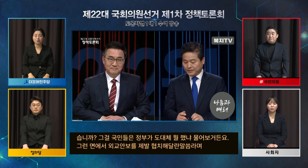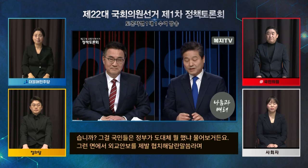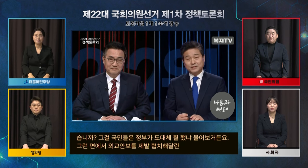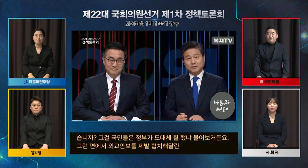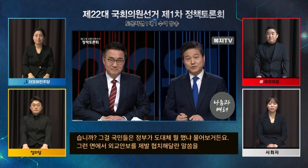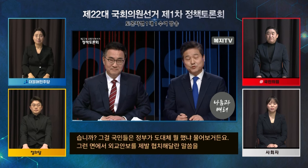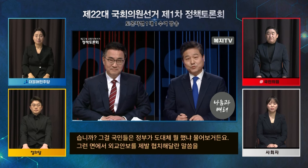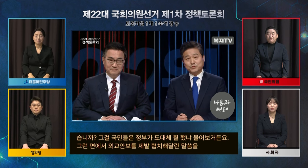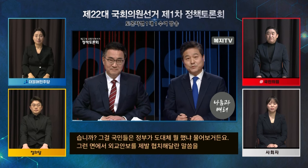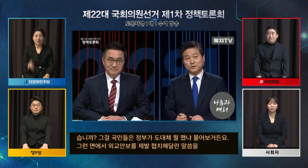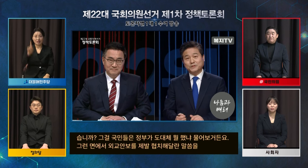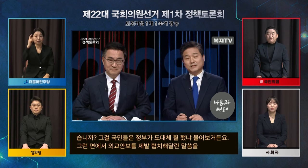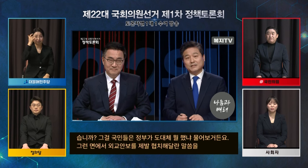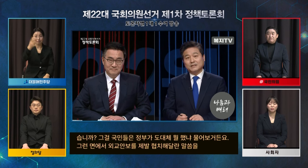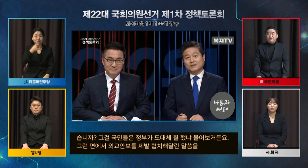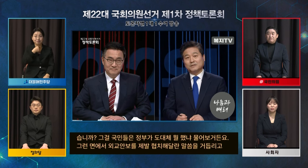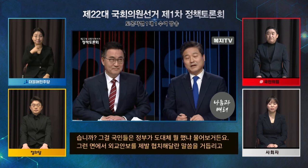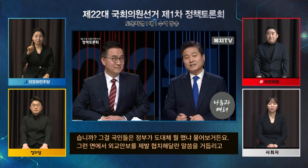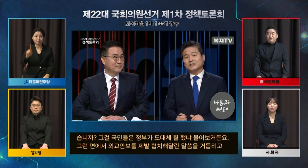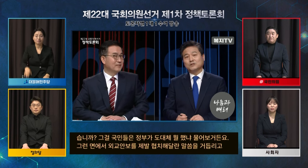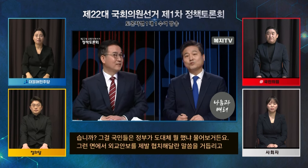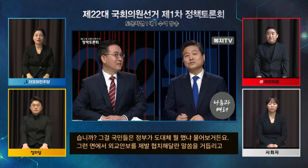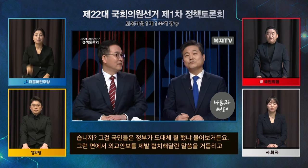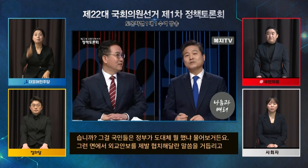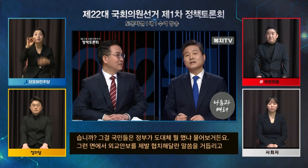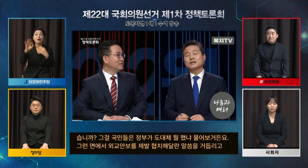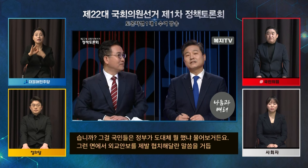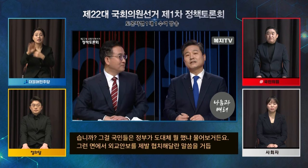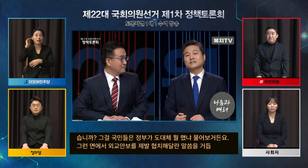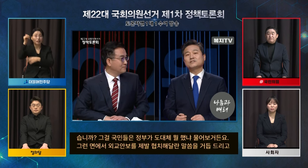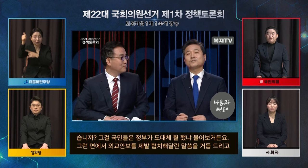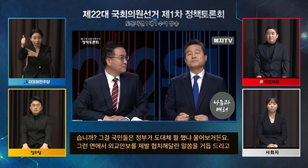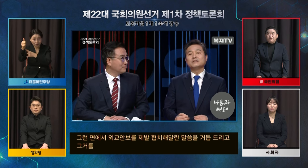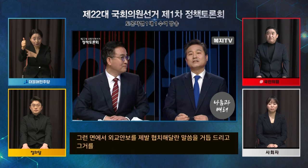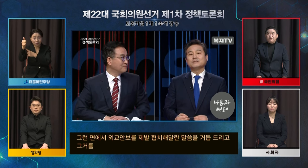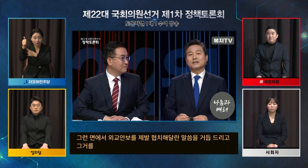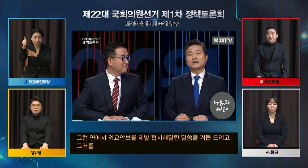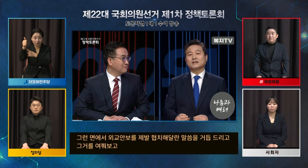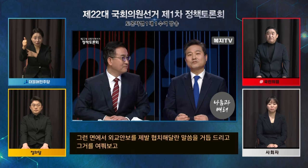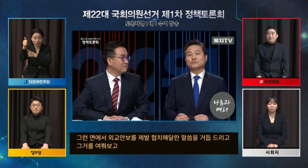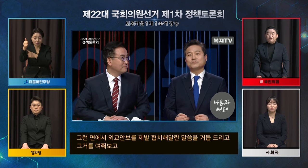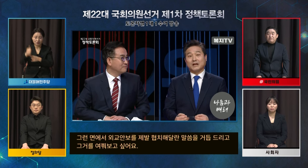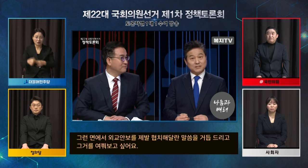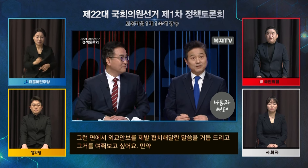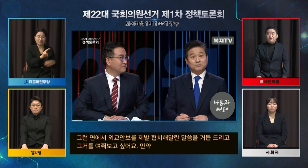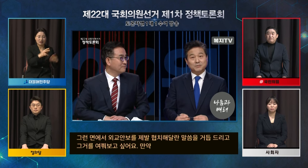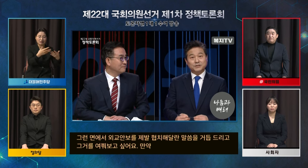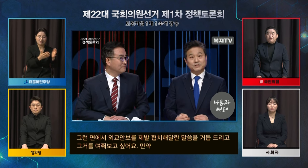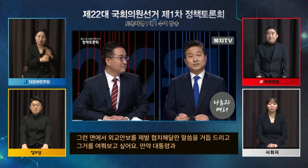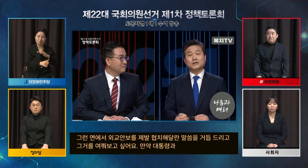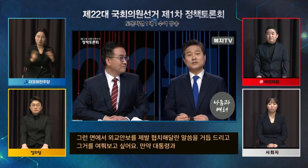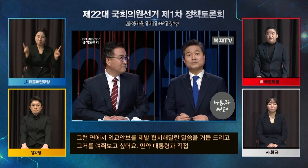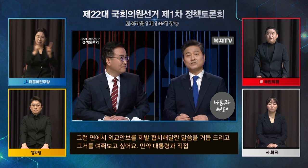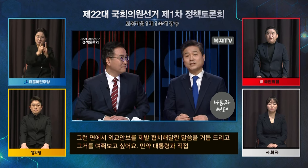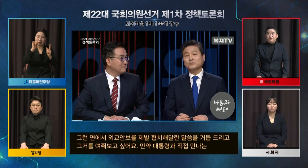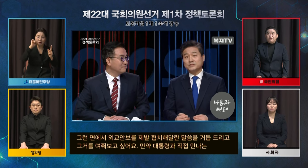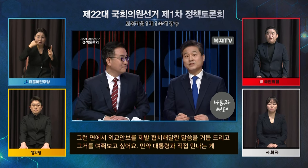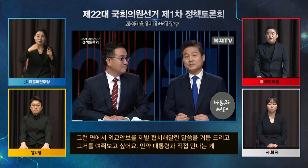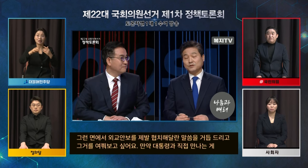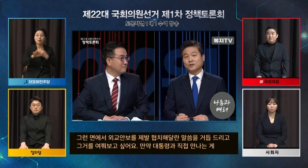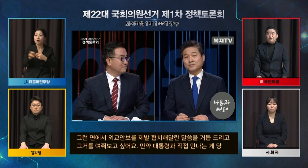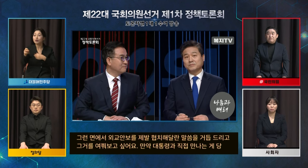그걸 한번 여쭤보고 싶어요. 만약에 대통령과 이렇게 직접 만나는 게 당장 어렵다면 여야정